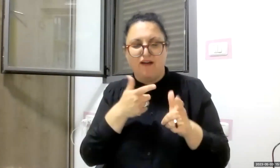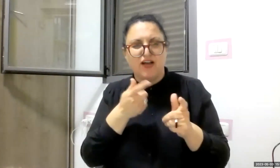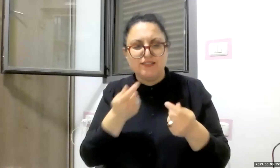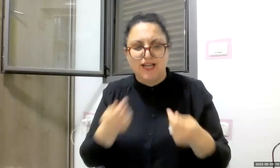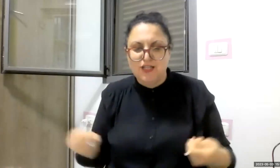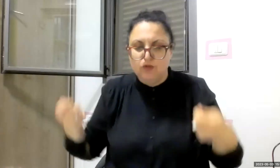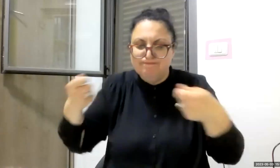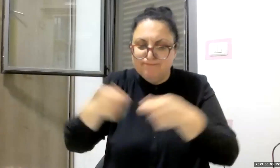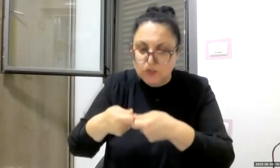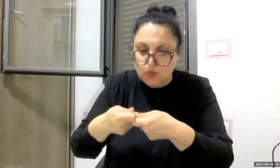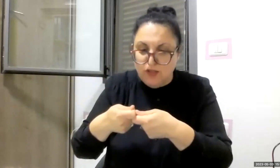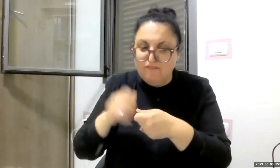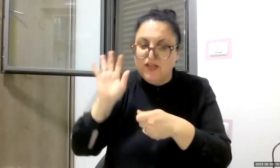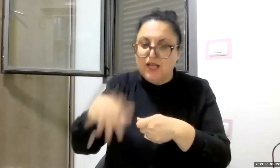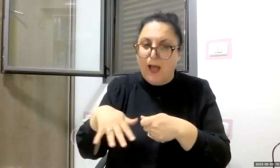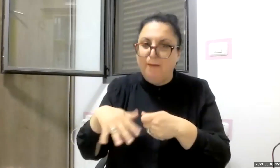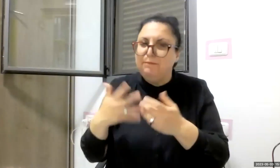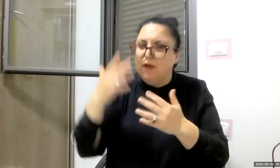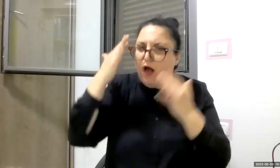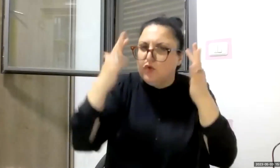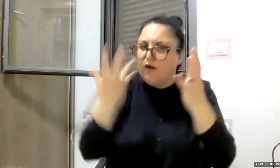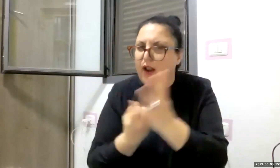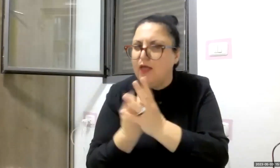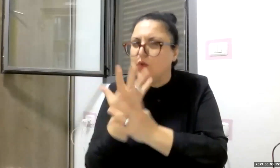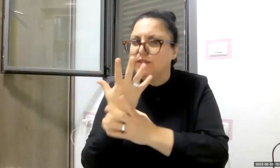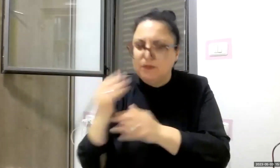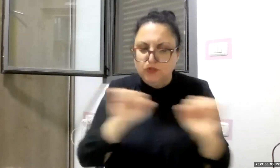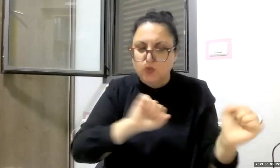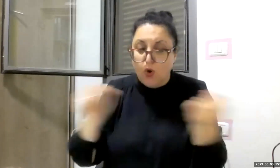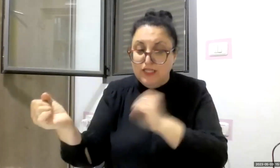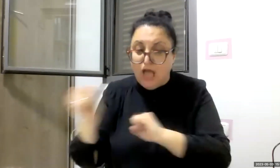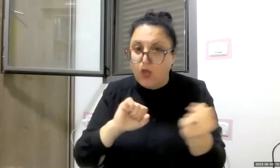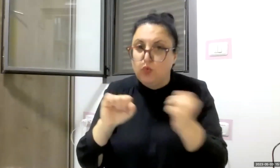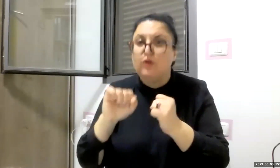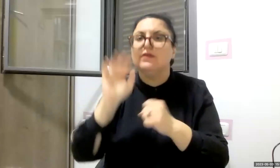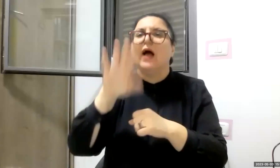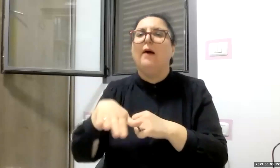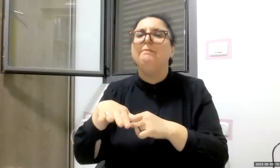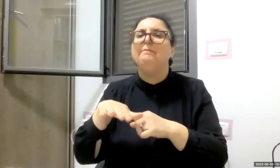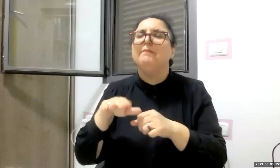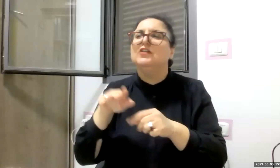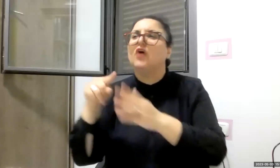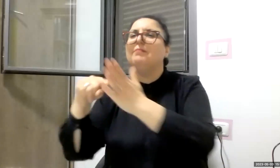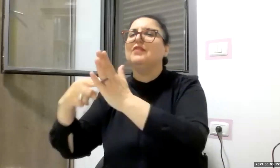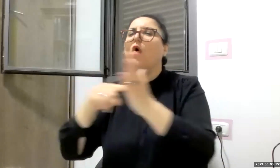המאבק צריך להיות משותף גם בחשיבה איך אנחנו יוצרים סולידריות